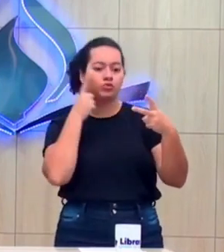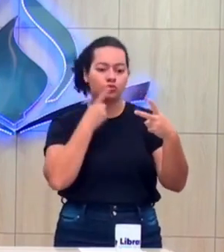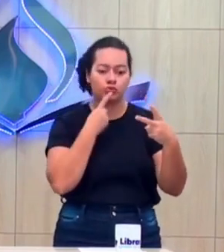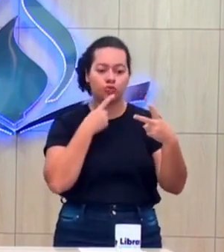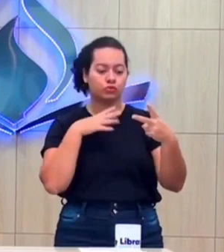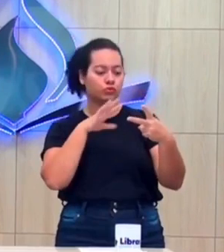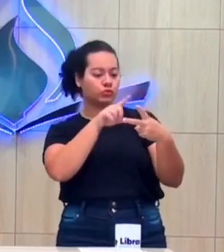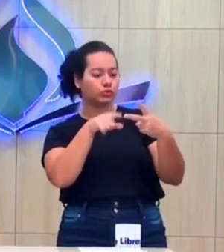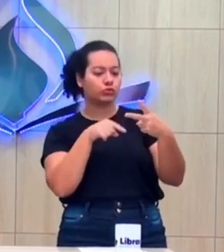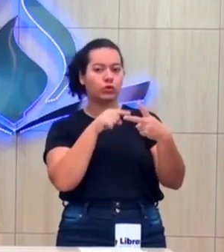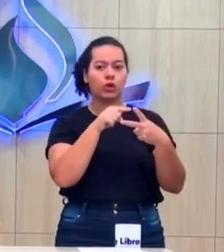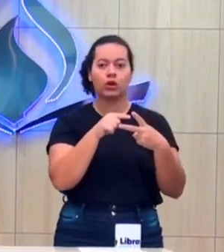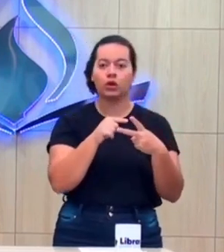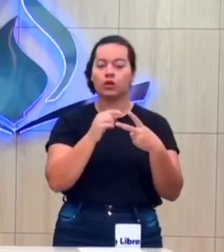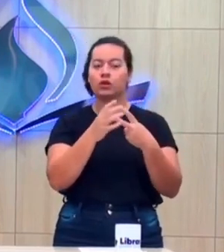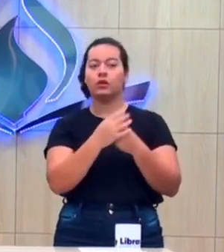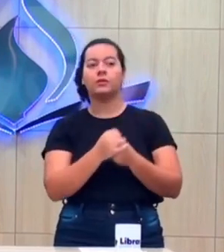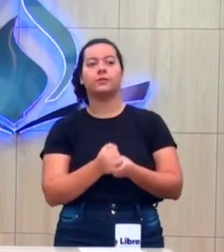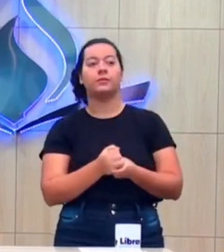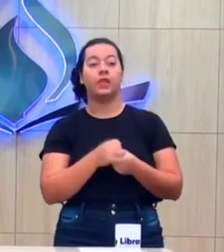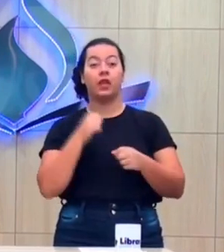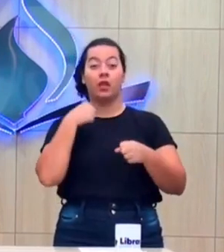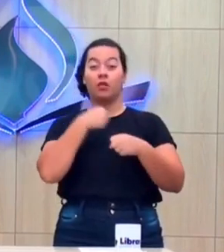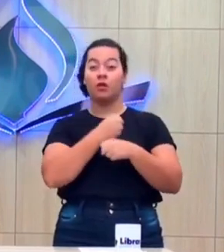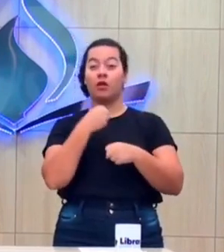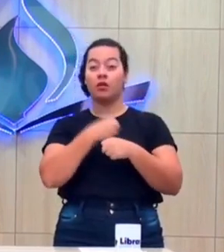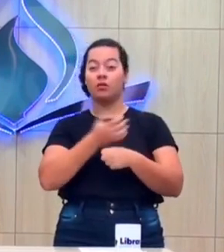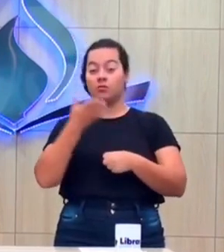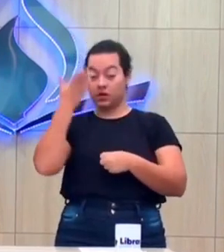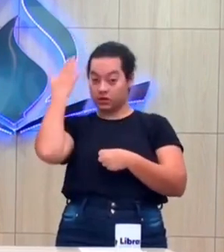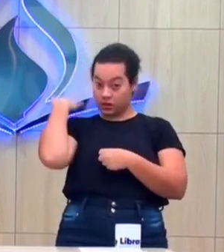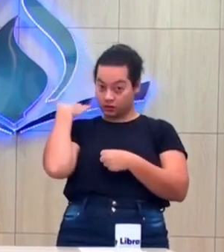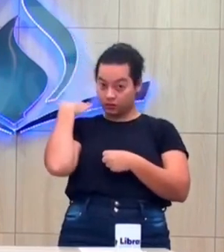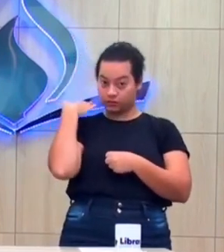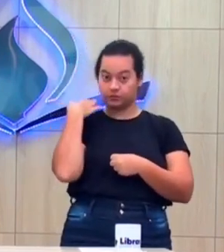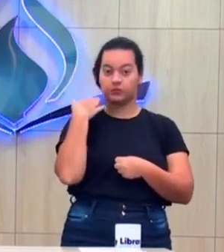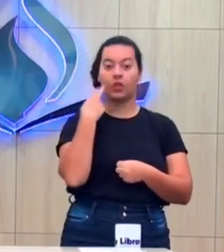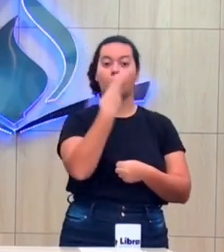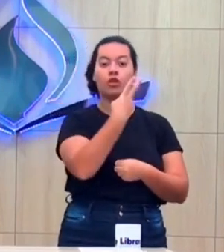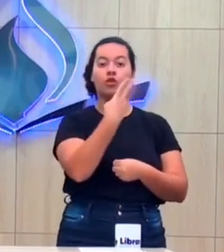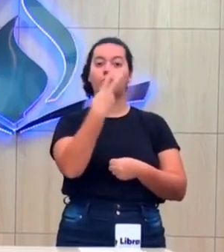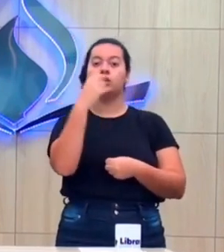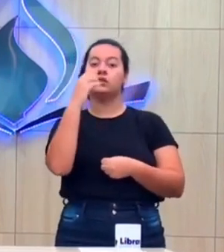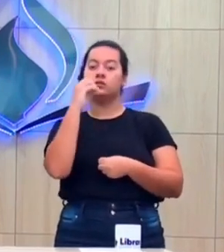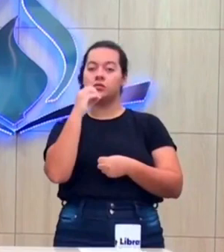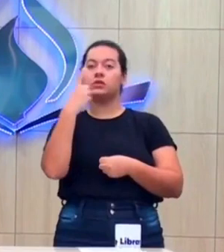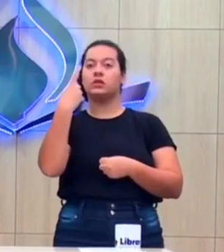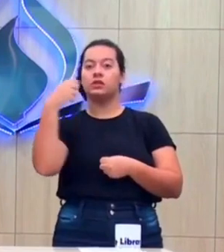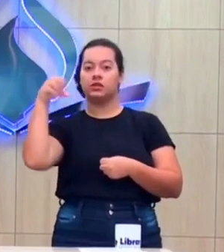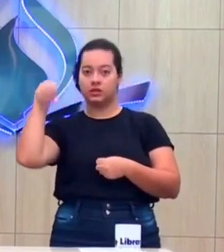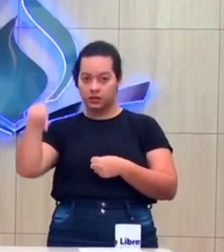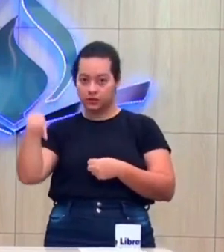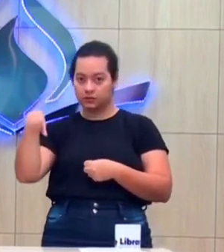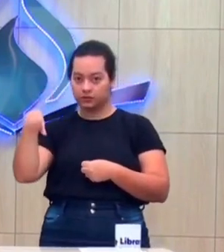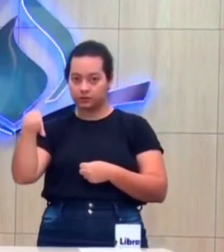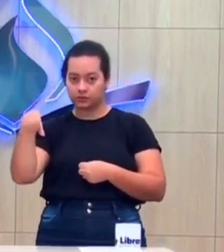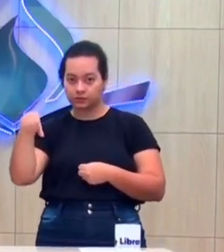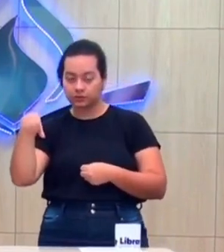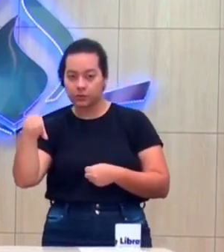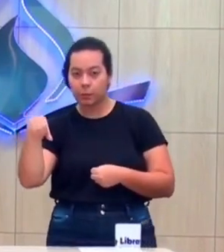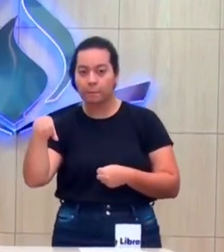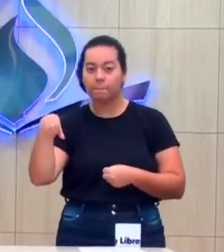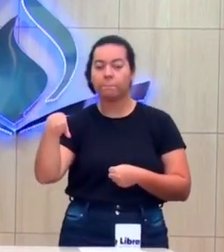acontece? O ano passado, 2019, foi muito importante, quero destacar aqui para vocês, para a